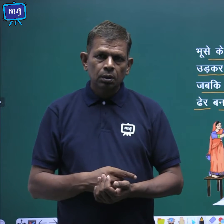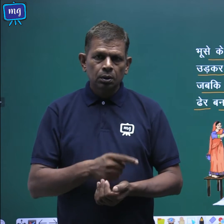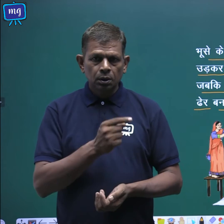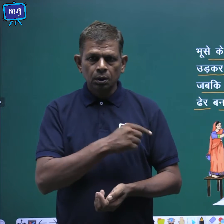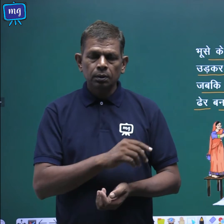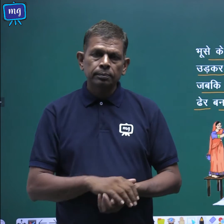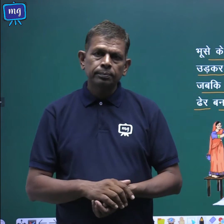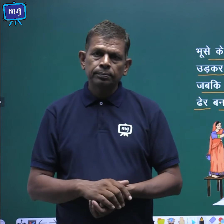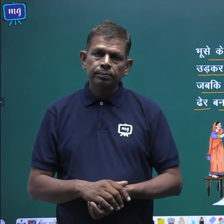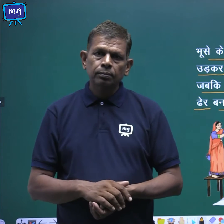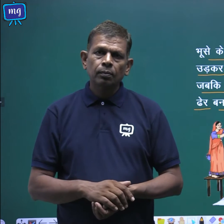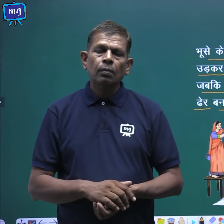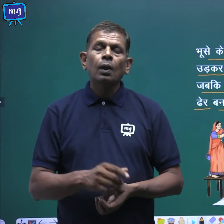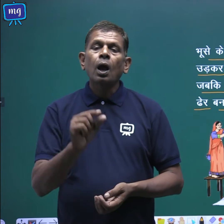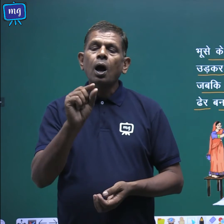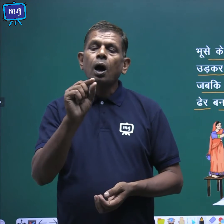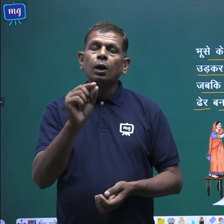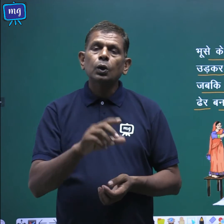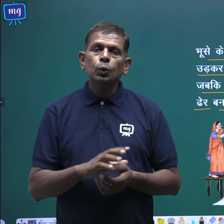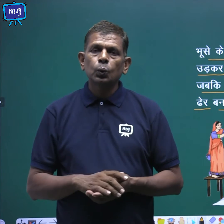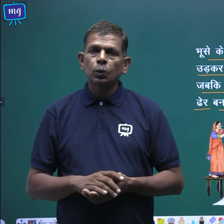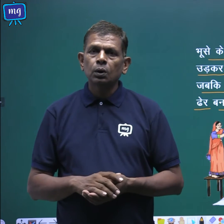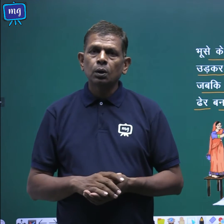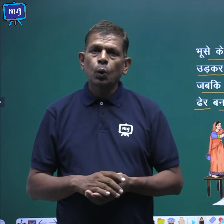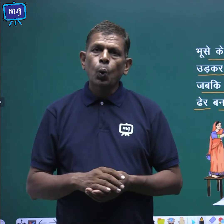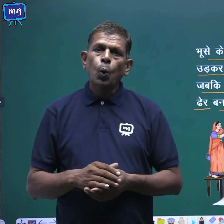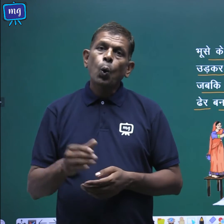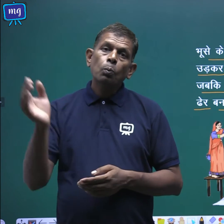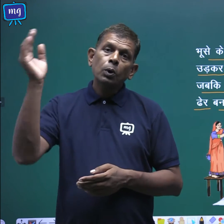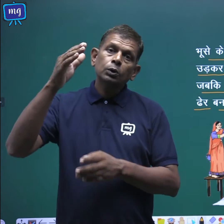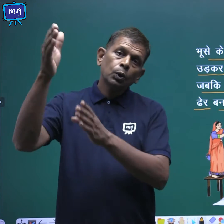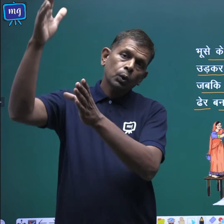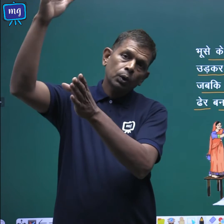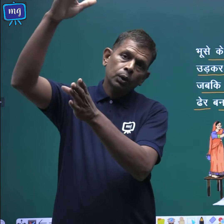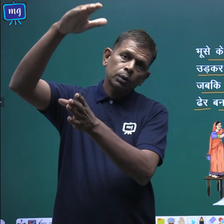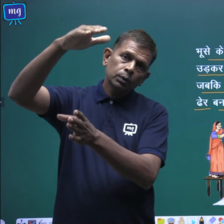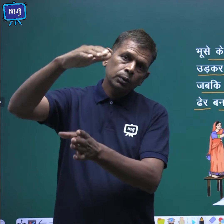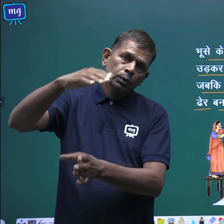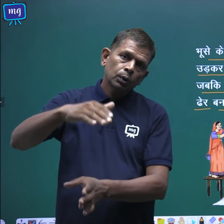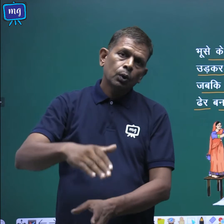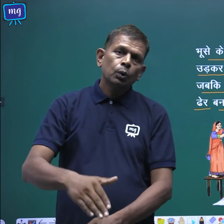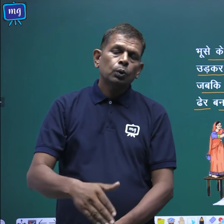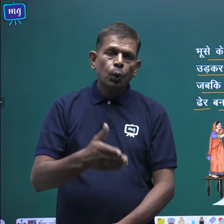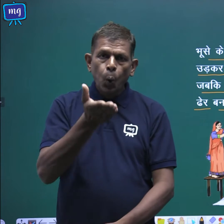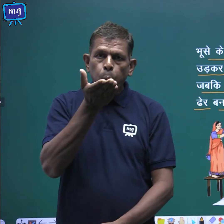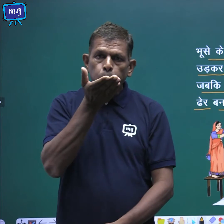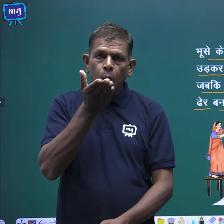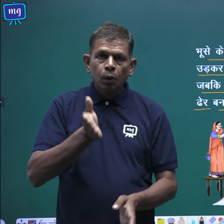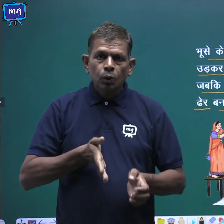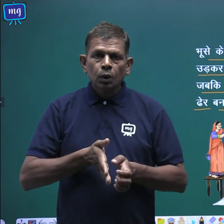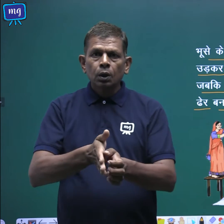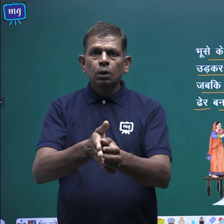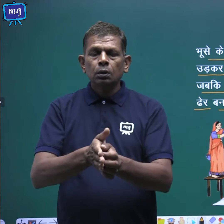यह अनाज को ऊपर से गिरा रही है, तो हवा द्वारा